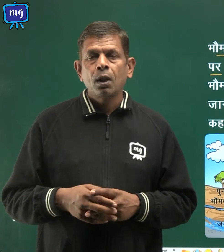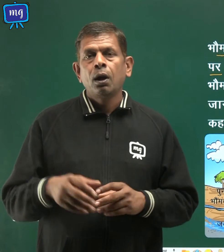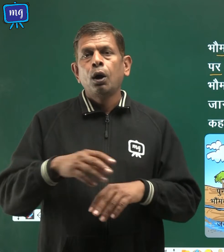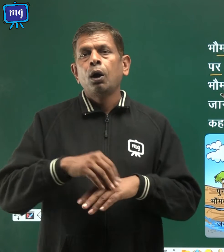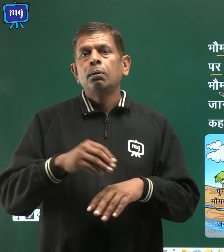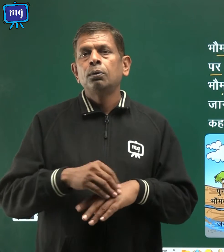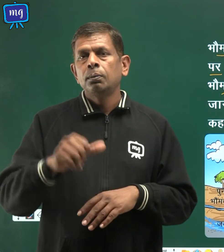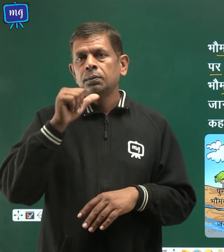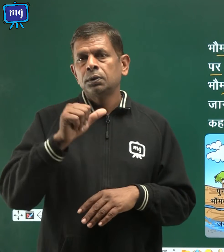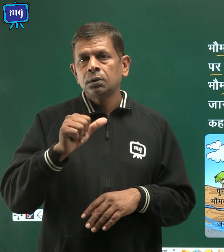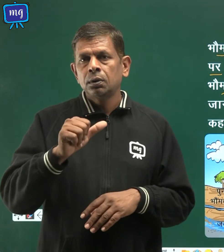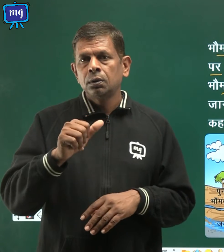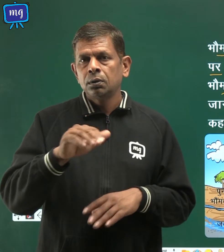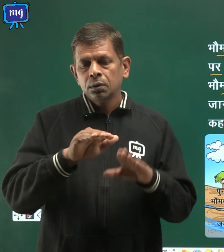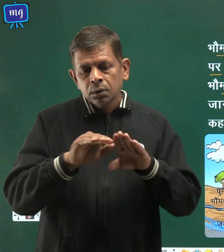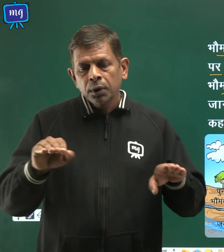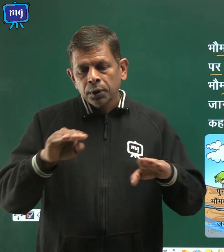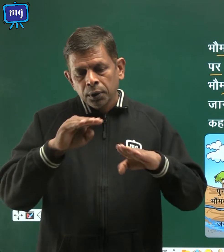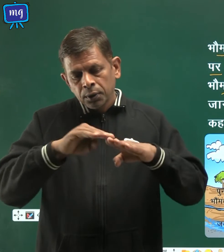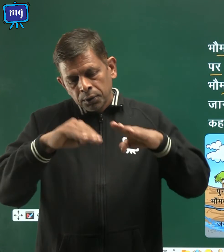भौमजल स्तर के नीचे